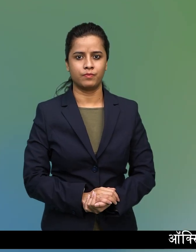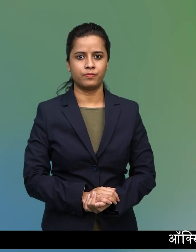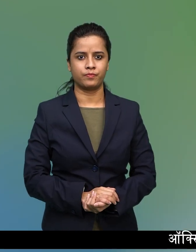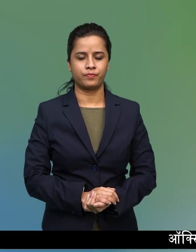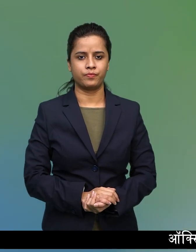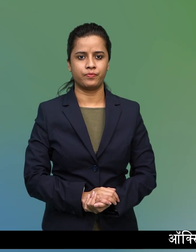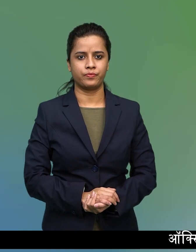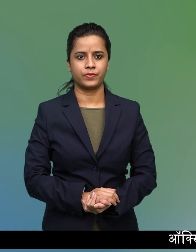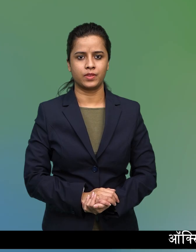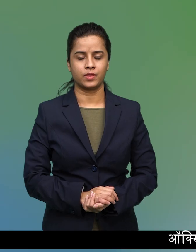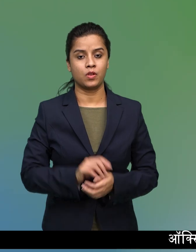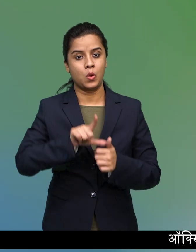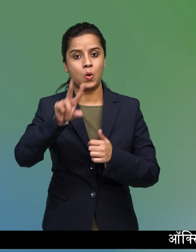ऑक्सिजन शून्य रक्त वाहतात